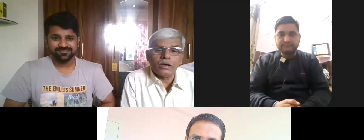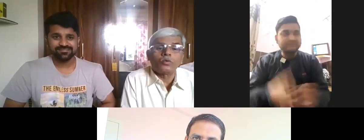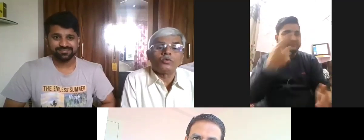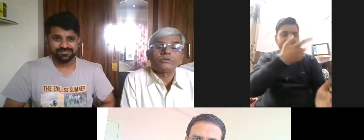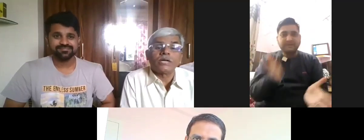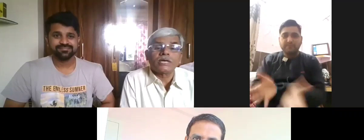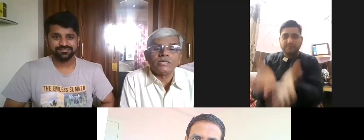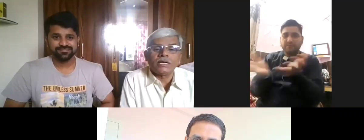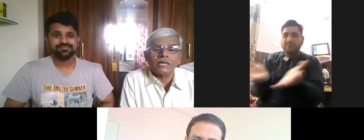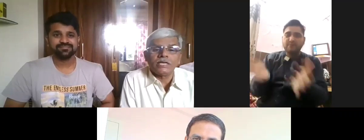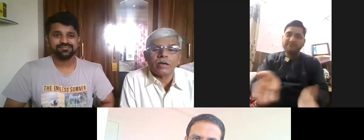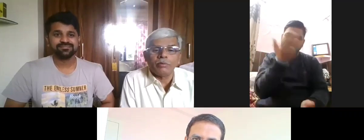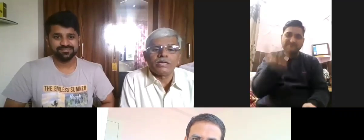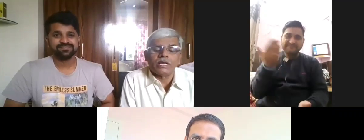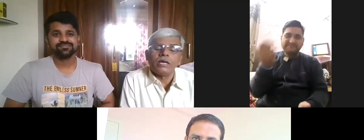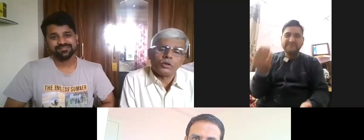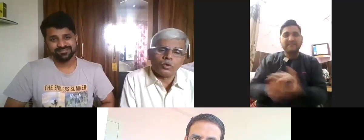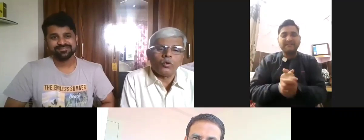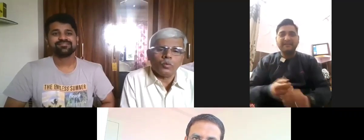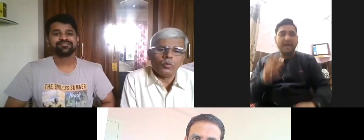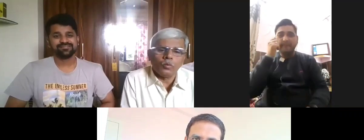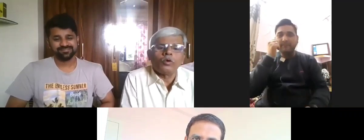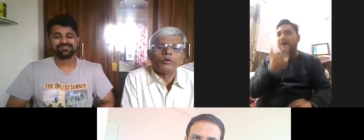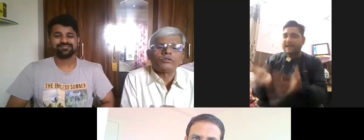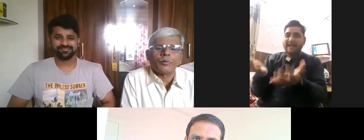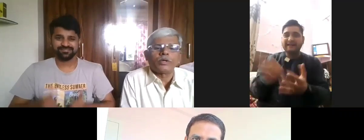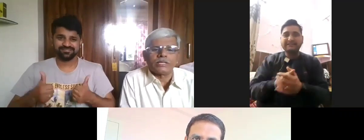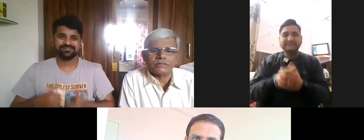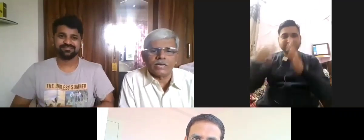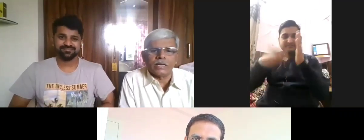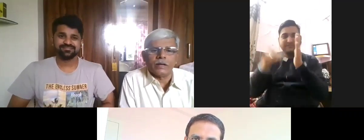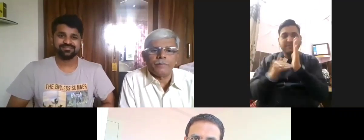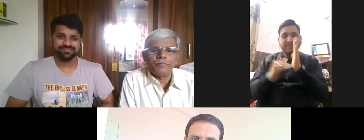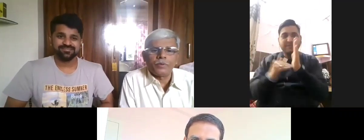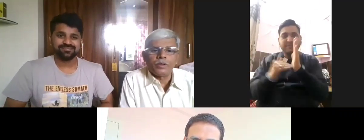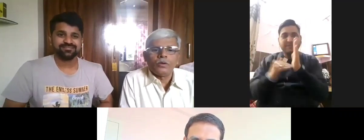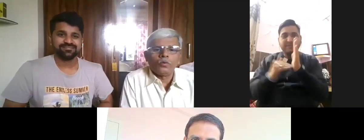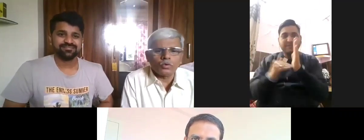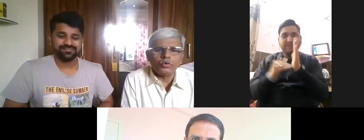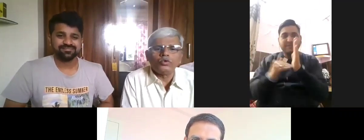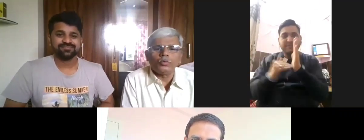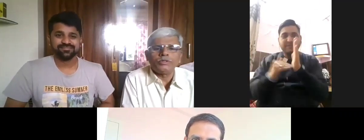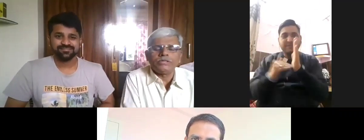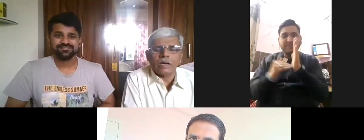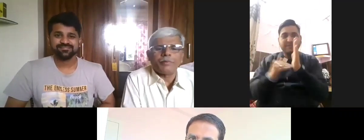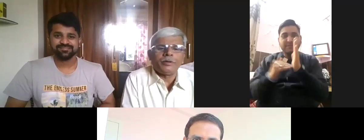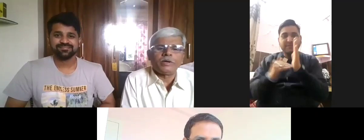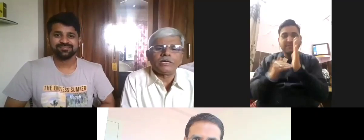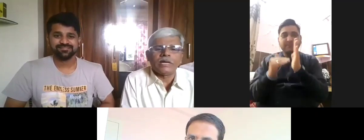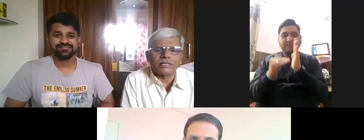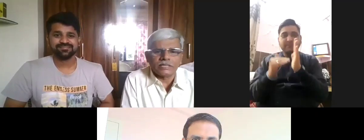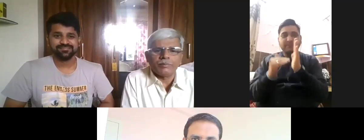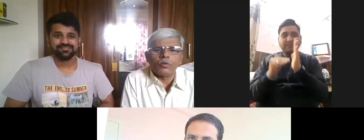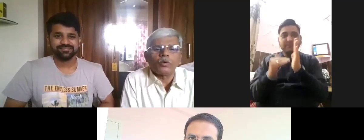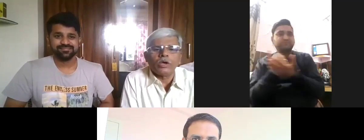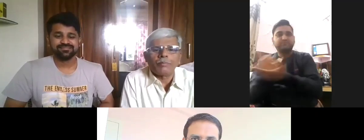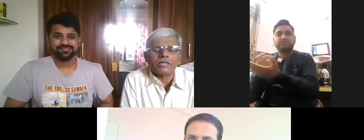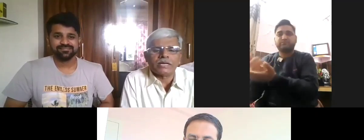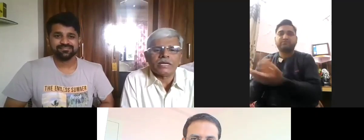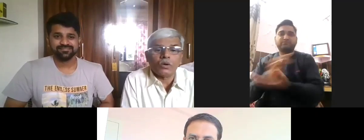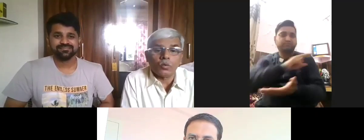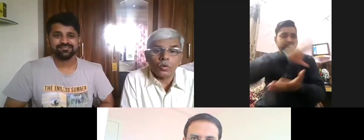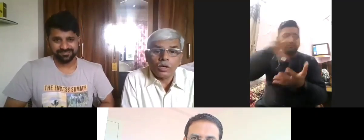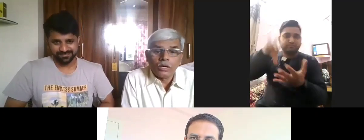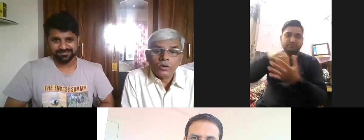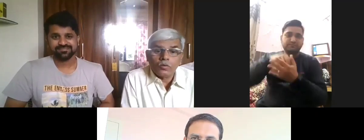है और कुछ करके दिखाने की एबिलिटी है, तो उनको मैं सपोर्ट करता चला गया। उनको जो जो भी यहाँ पे डिफिकल्टी आती थी मैं उनको हेल्प